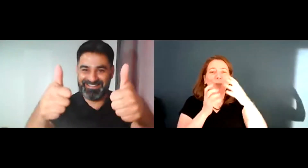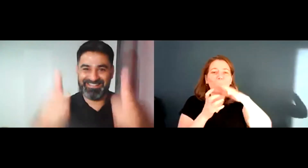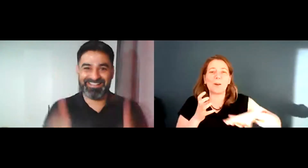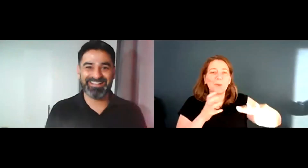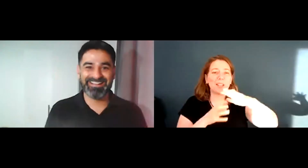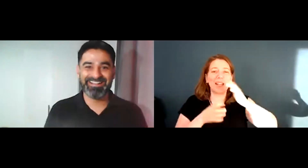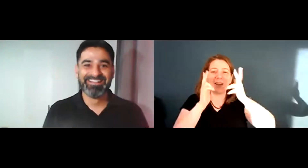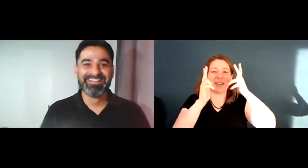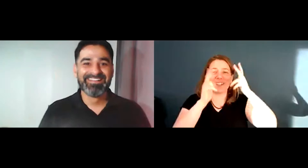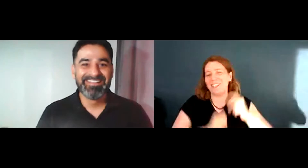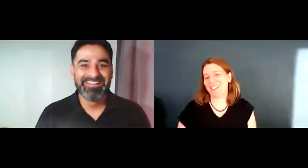la comunidad Lengua de Señas.